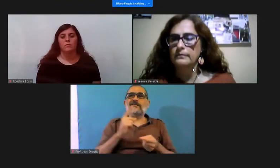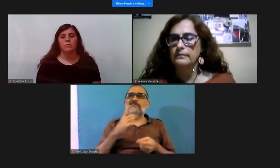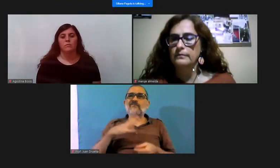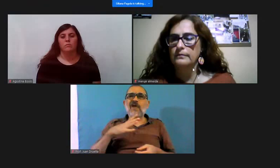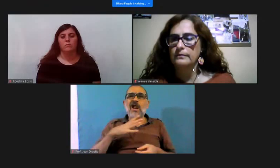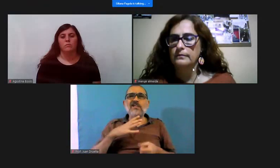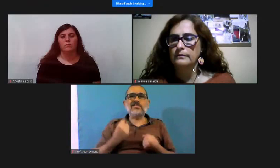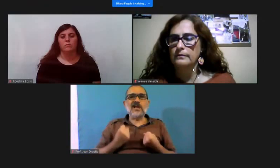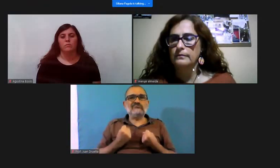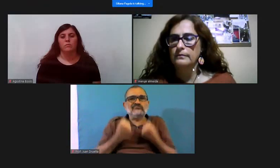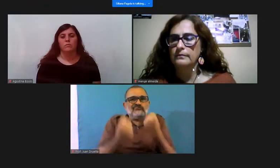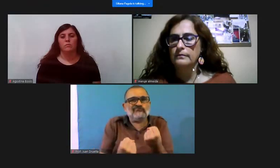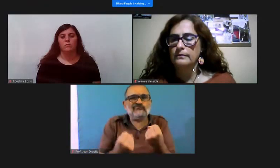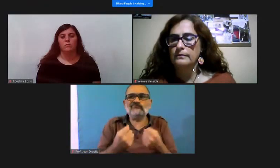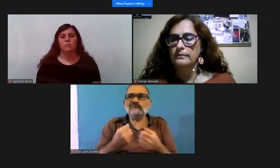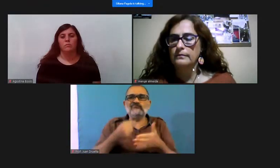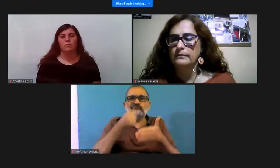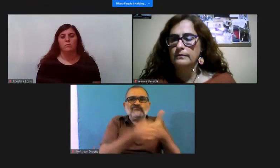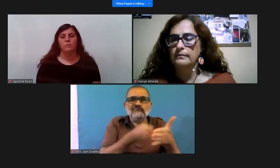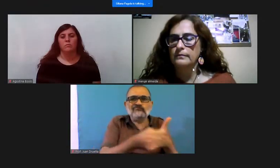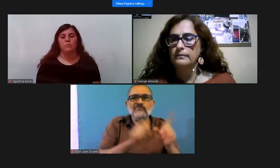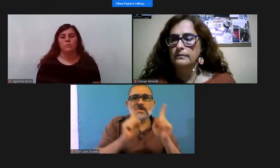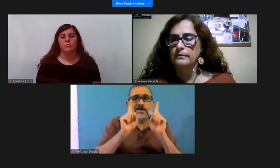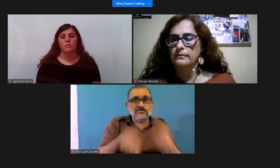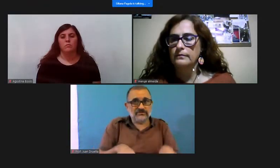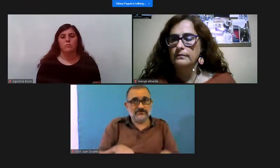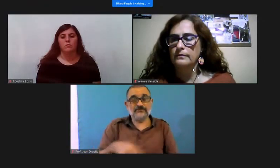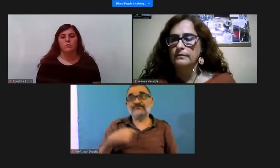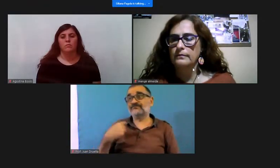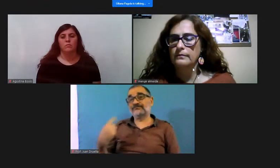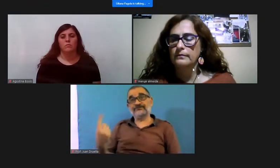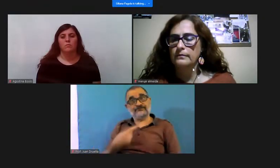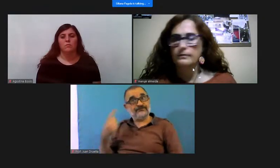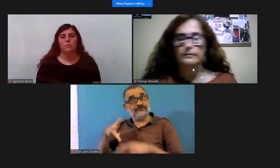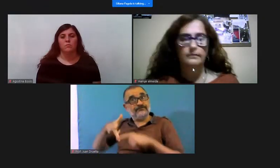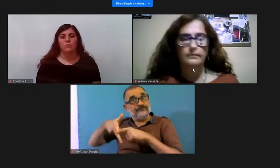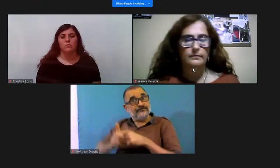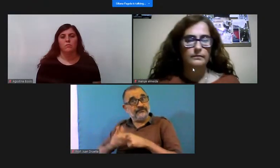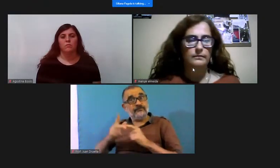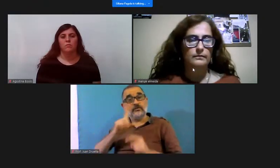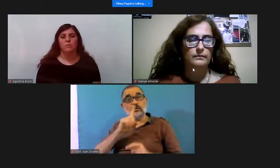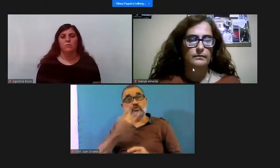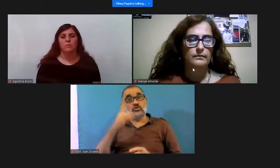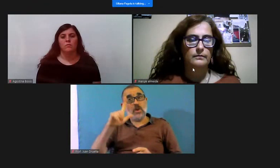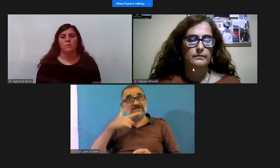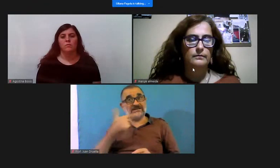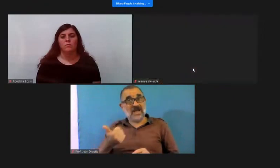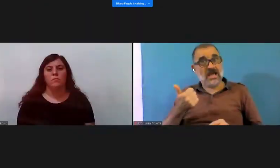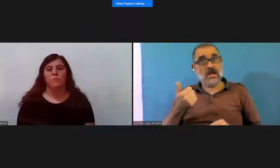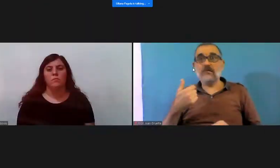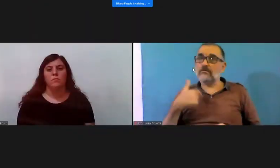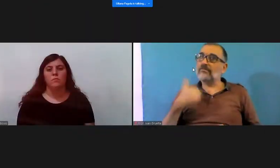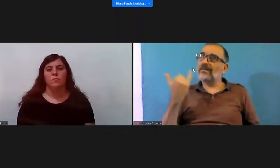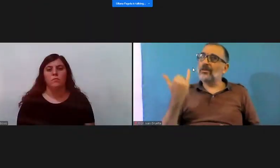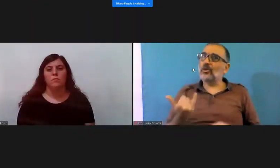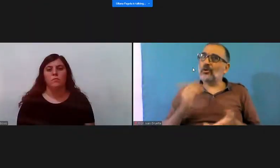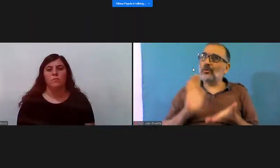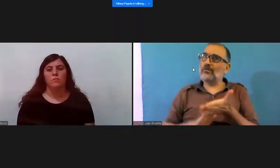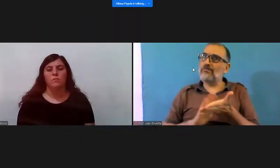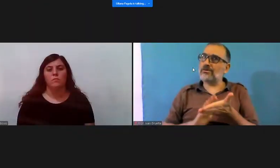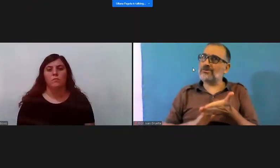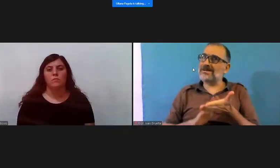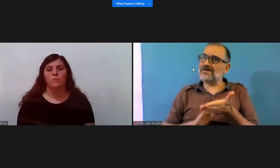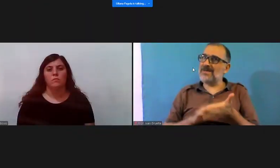como colgados, como colgadas dentro de este espacio. Es como que falta tomar la fuerza, ¿no? Y el tema de